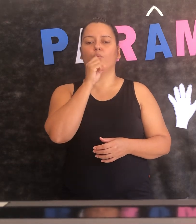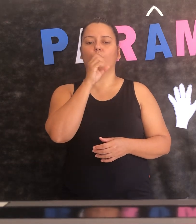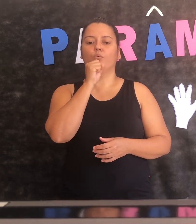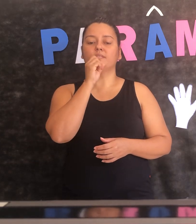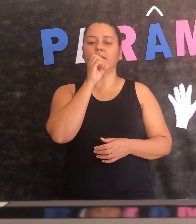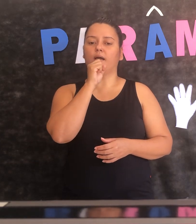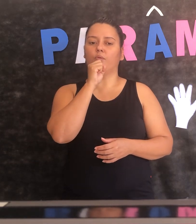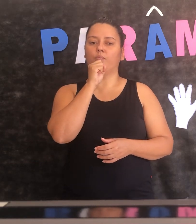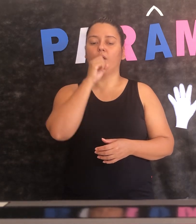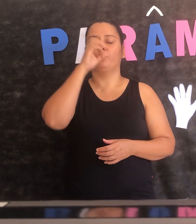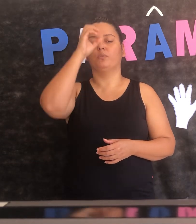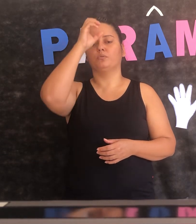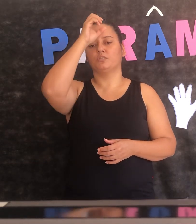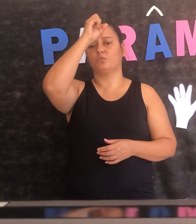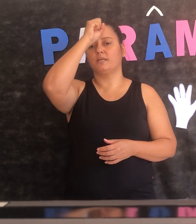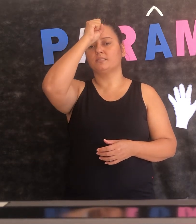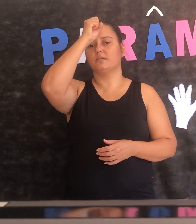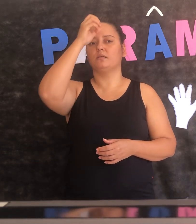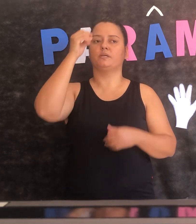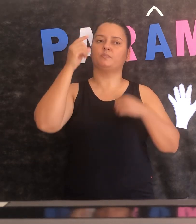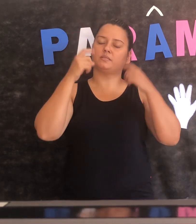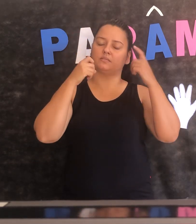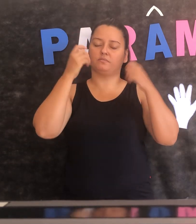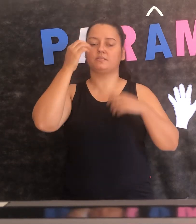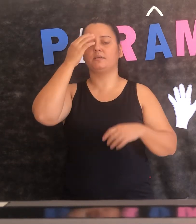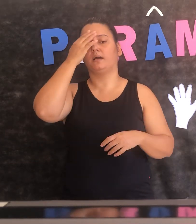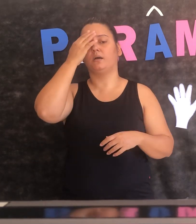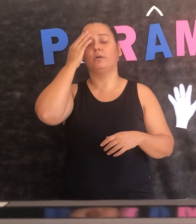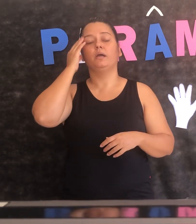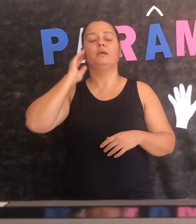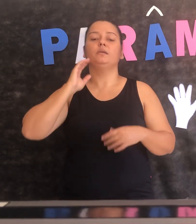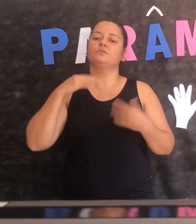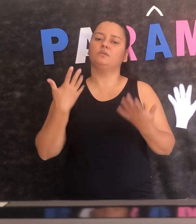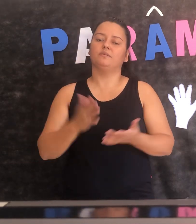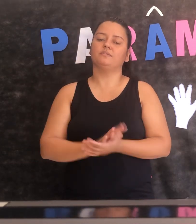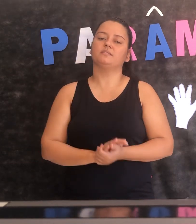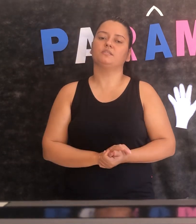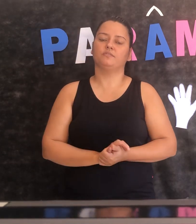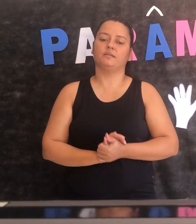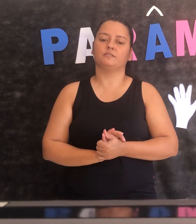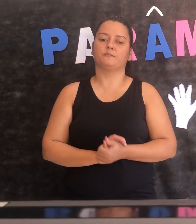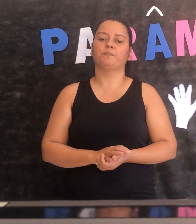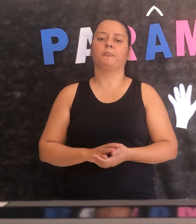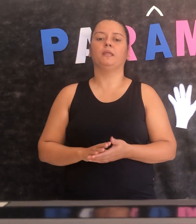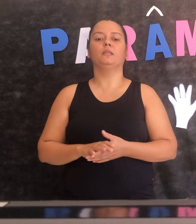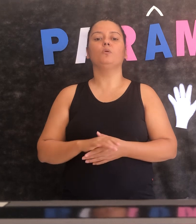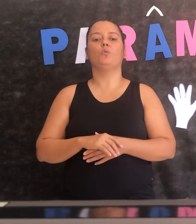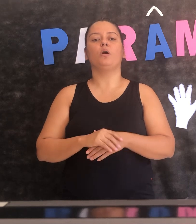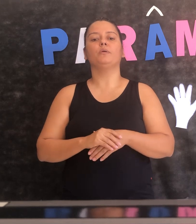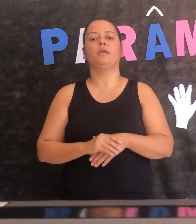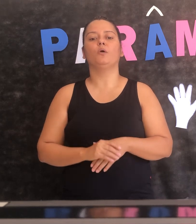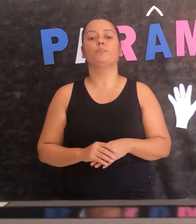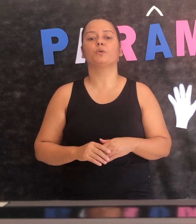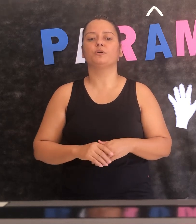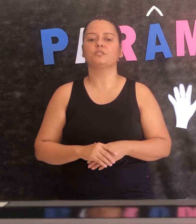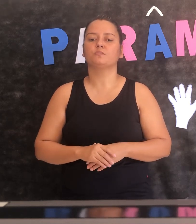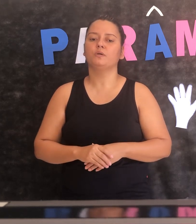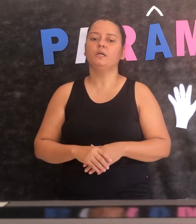um sinal. É o ponto de articulação, é a expressão facial, isso aqui vai fazer a diferença. Então, qual que é o próximo